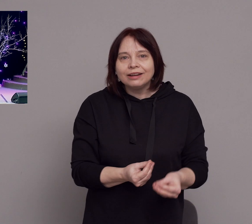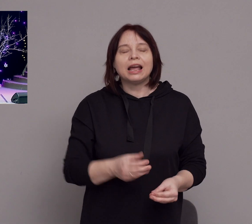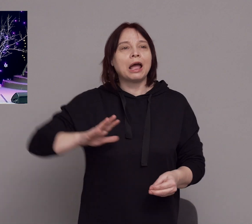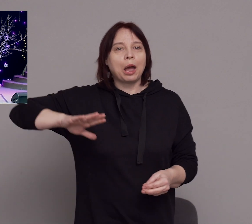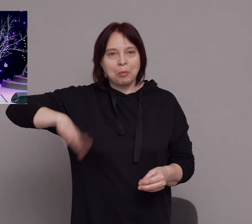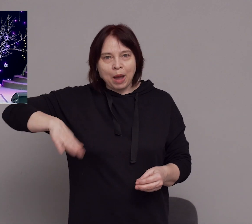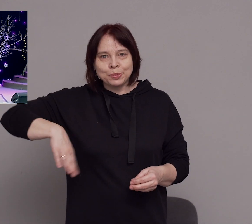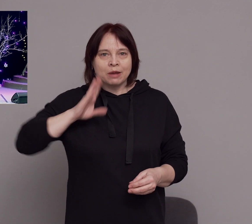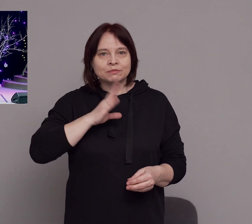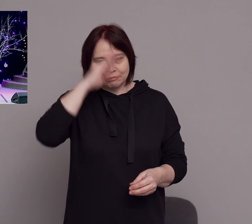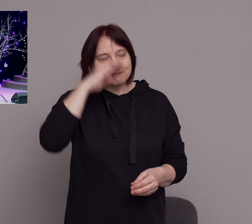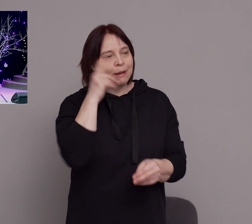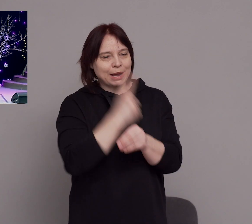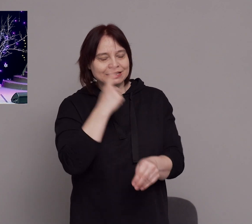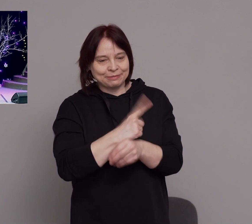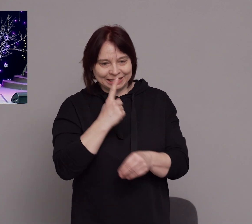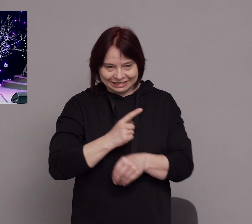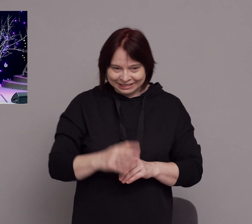рады.